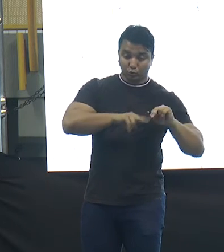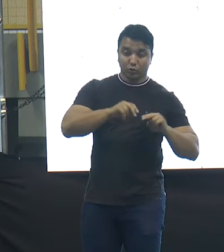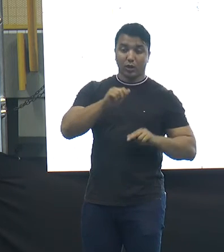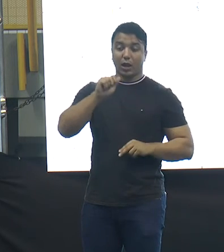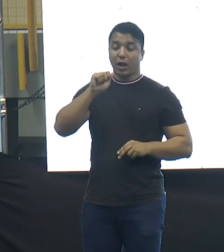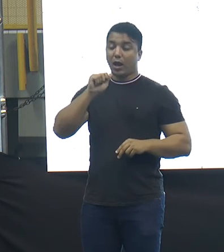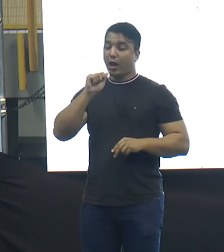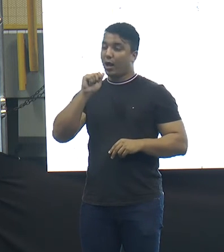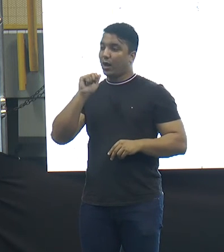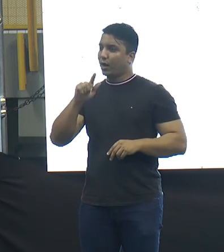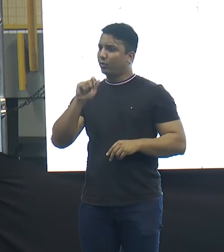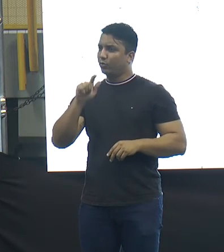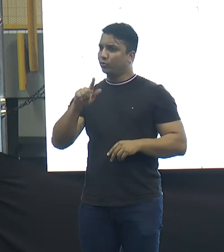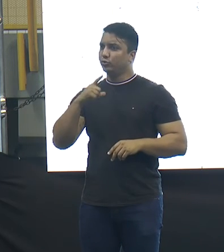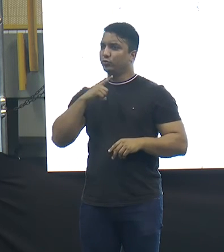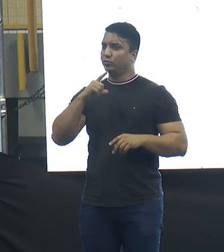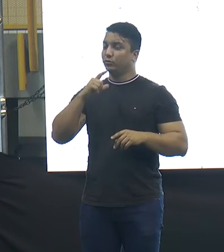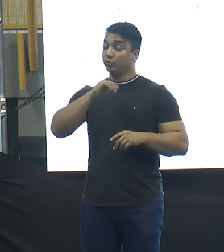quê? A primavera.